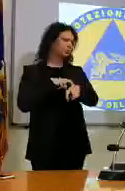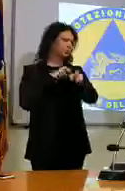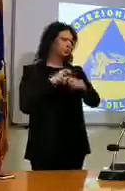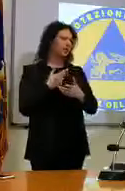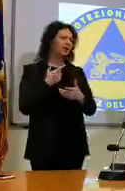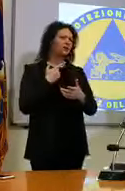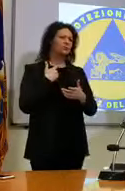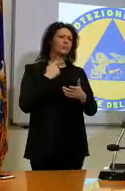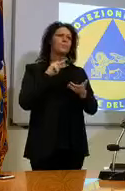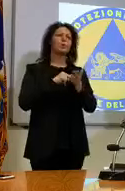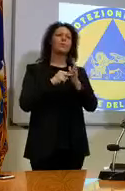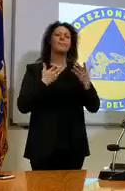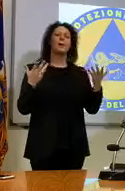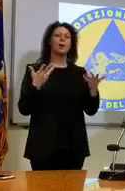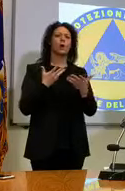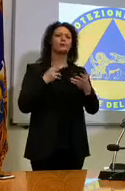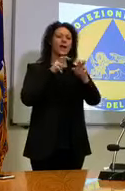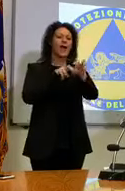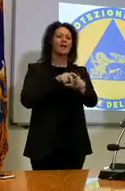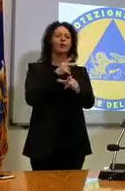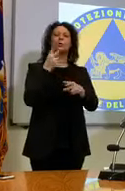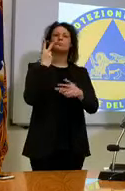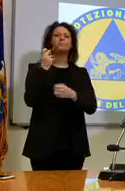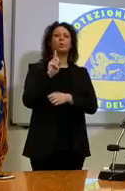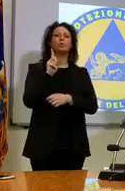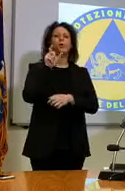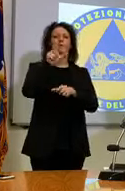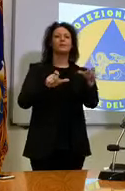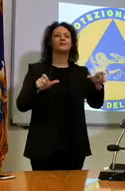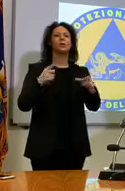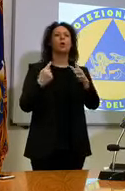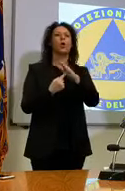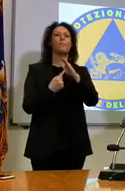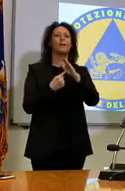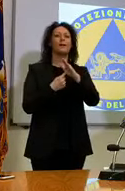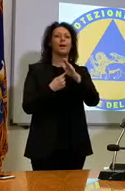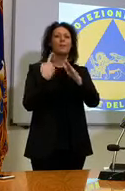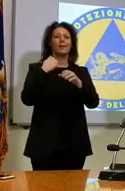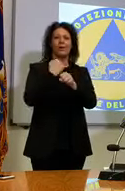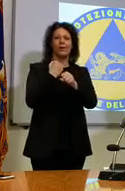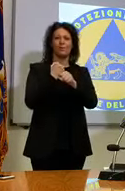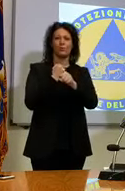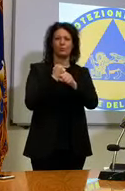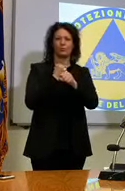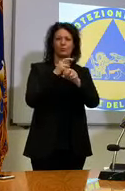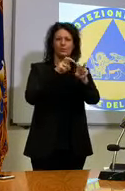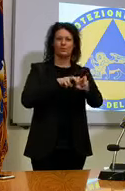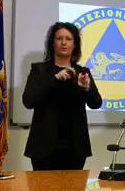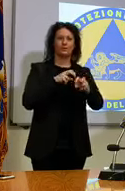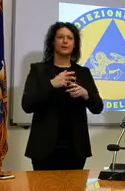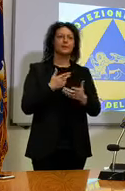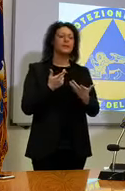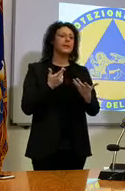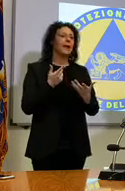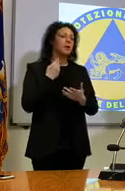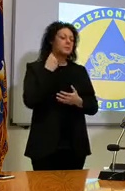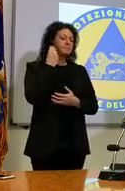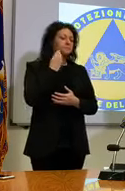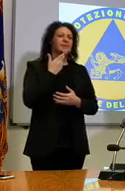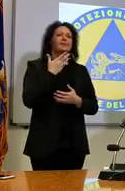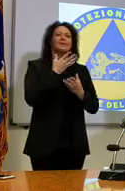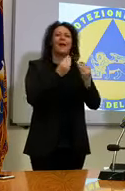trovano operai. Come si può incentivare anche, c'è tanta gente a casa in questo periodo,